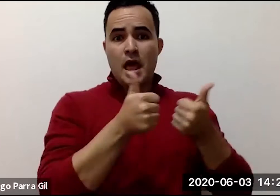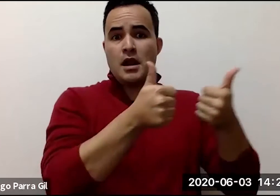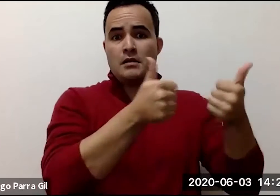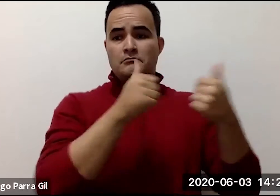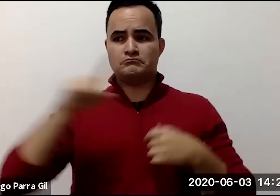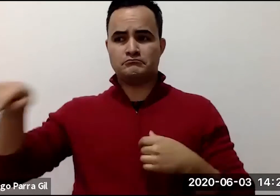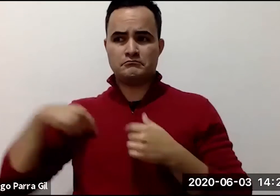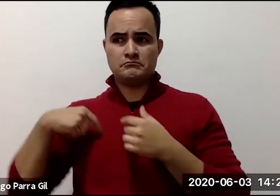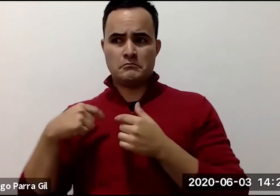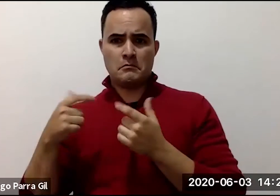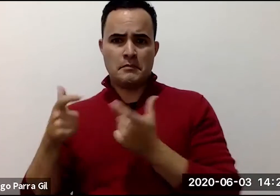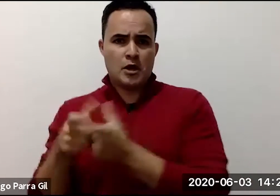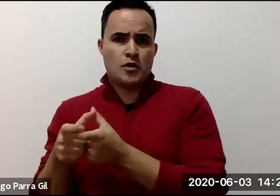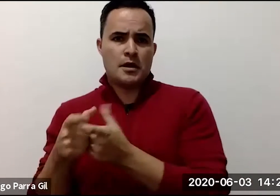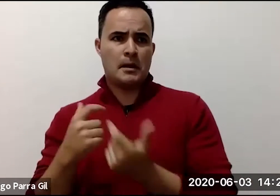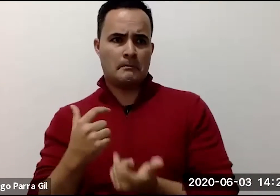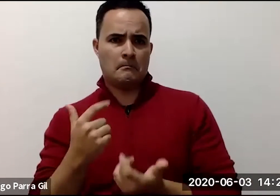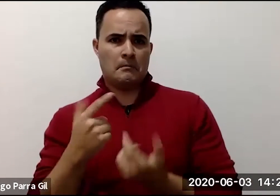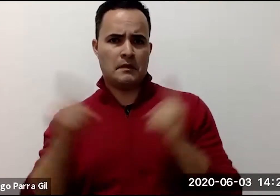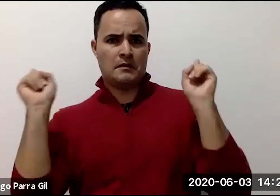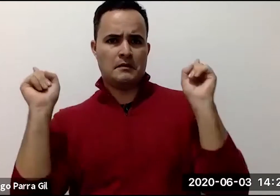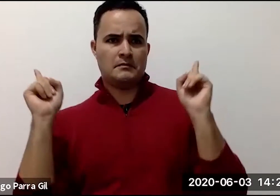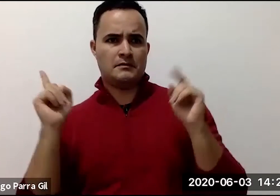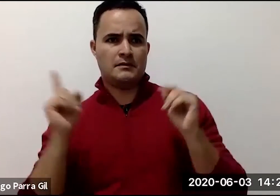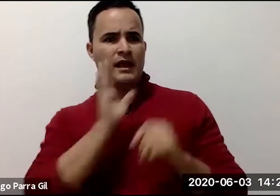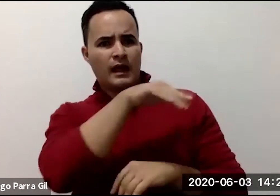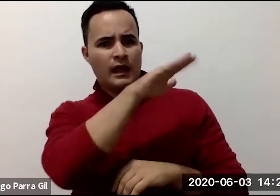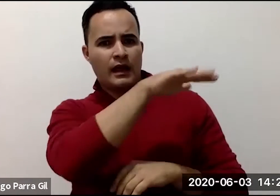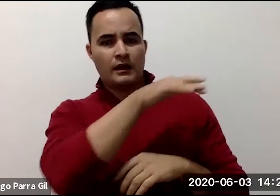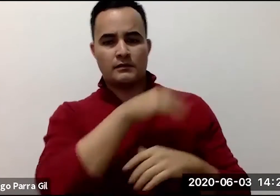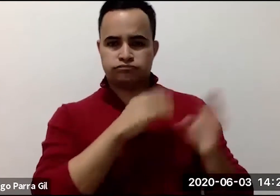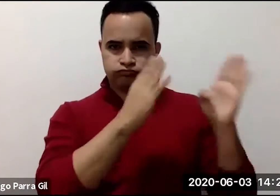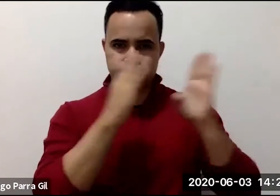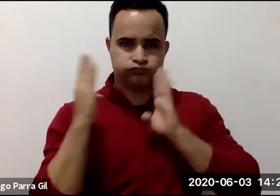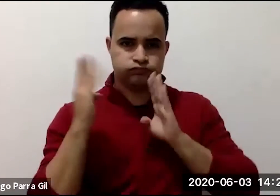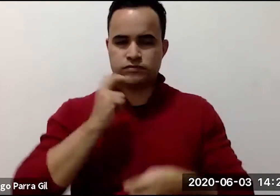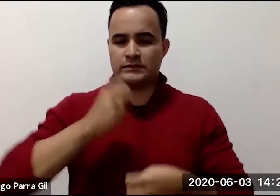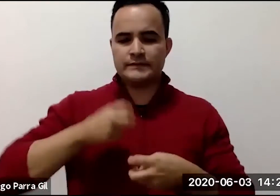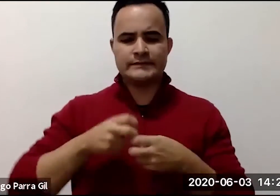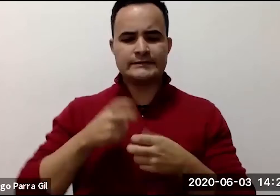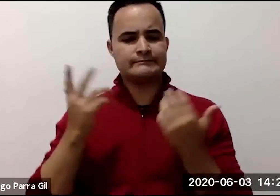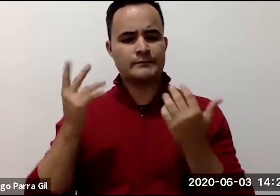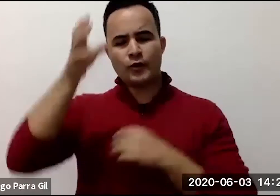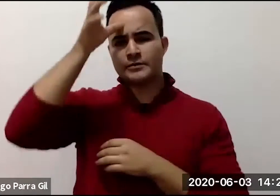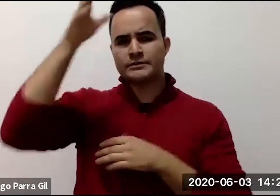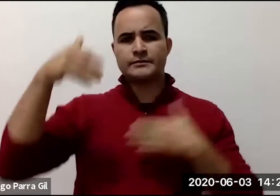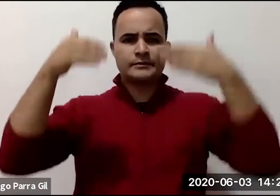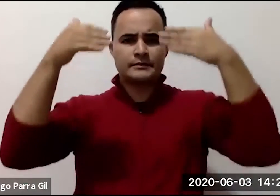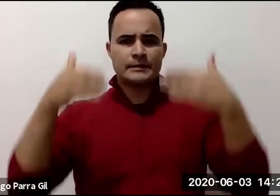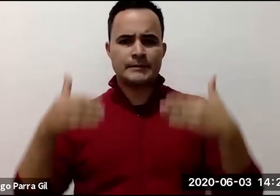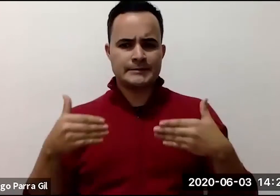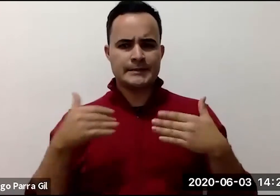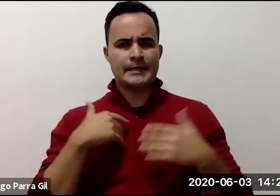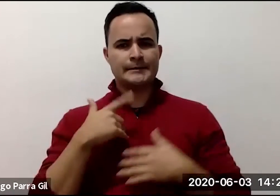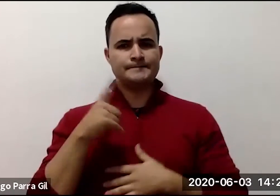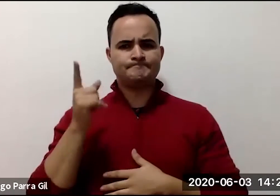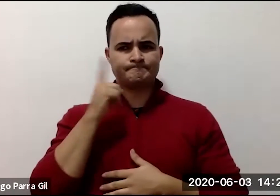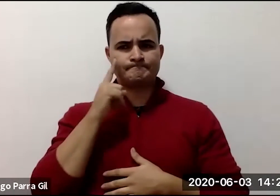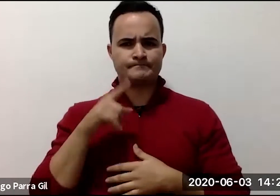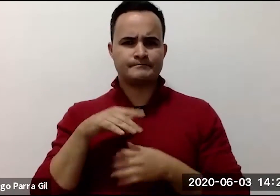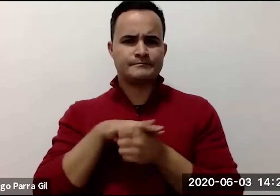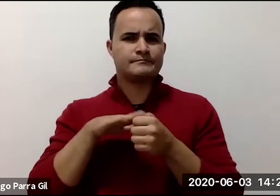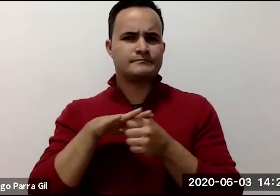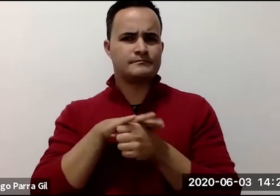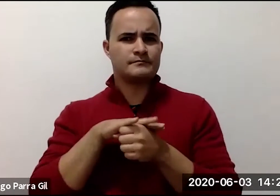era difícil, ¿no? Hacer eco. Y además me parece que la discapacidad confronta muchas formas